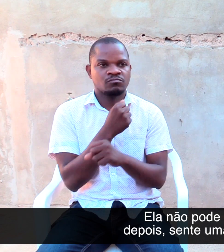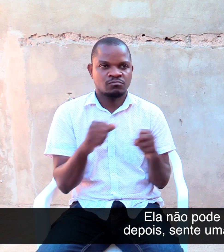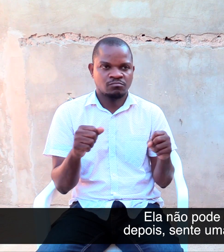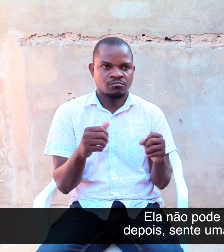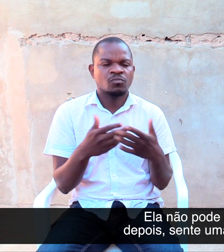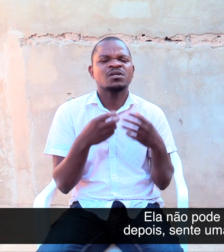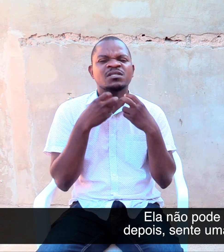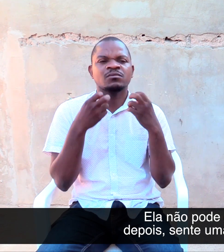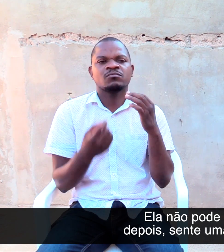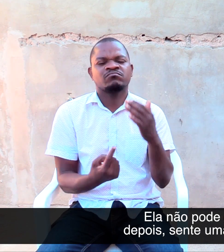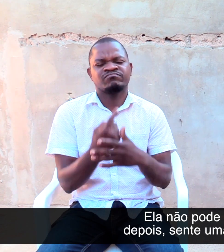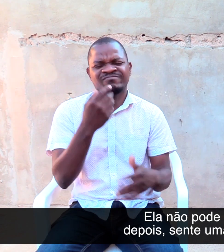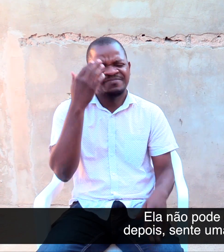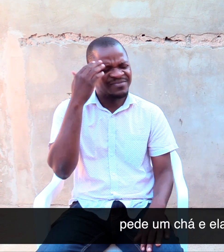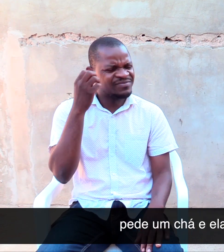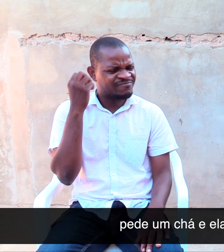dor de cabeça,